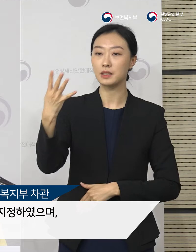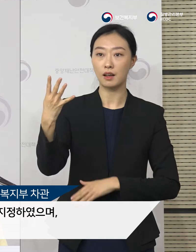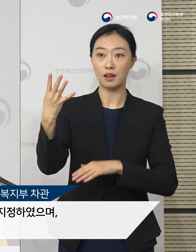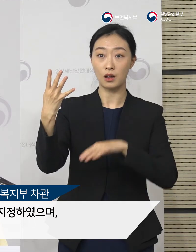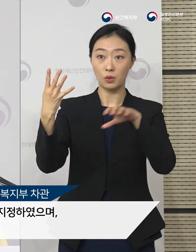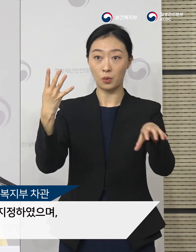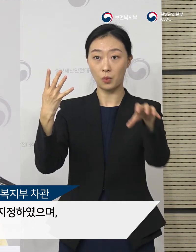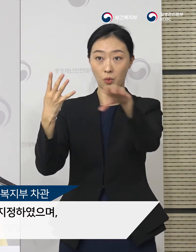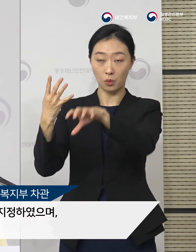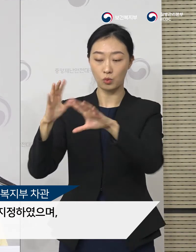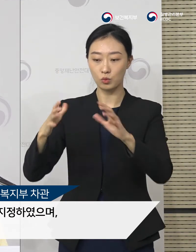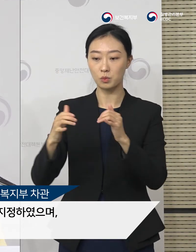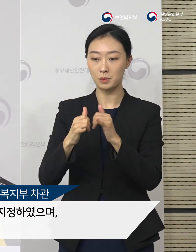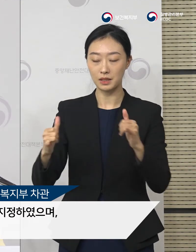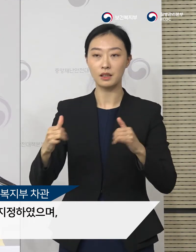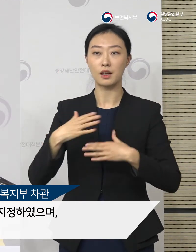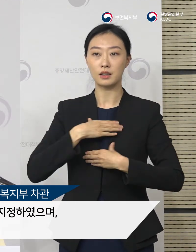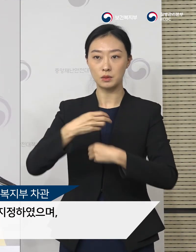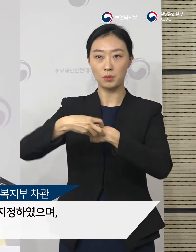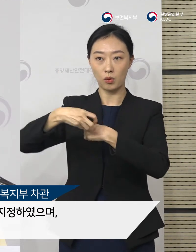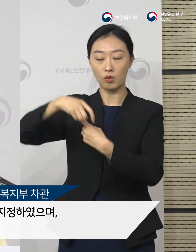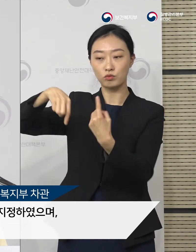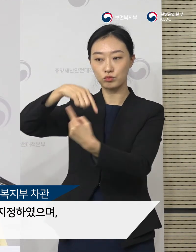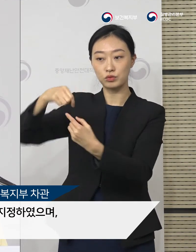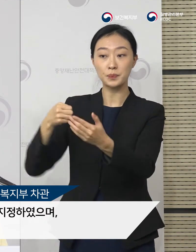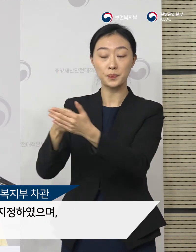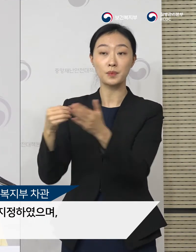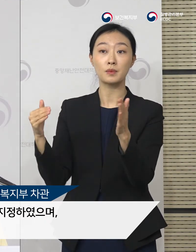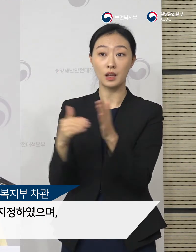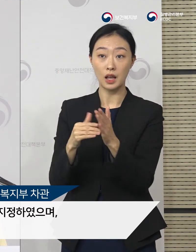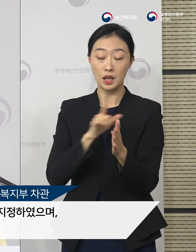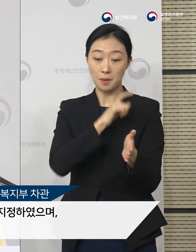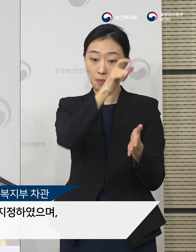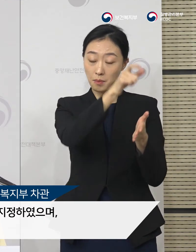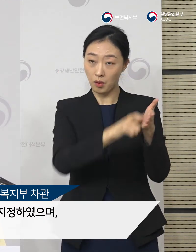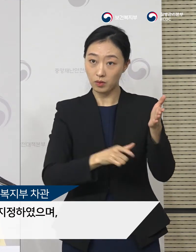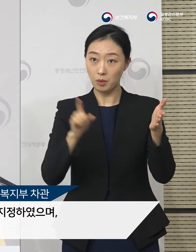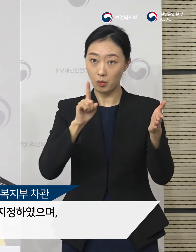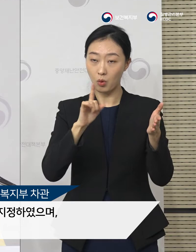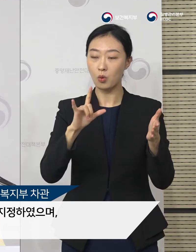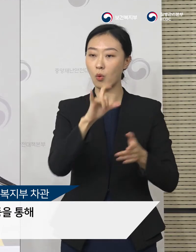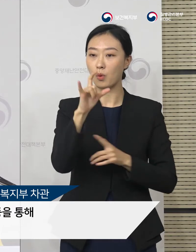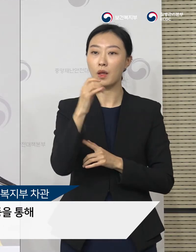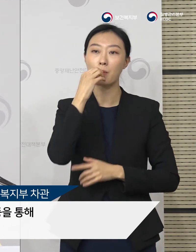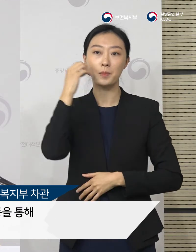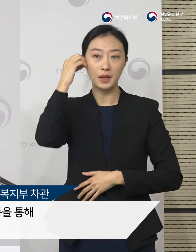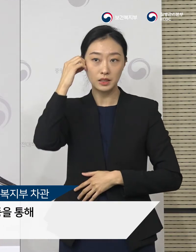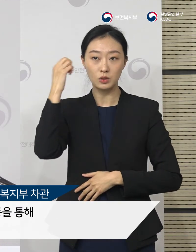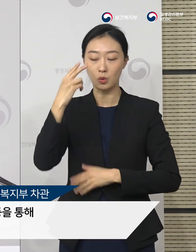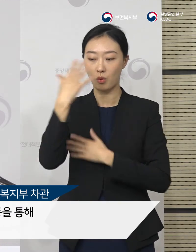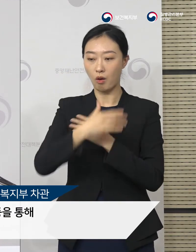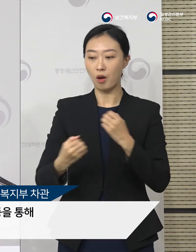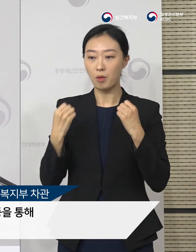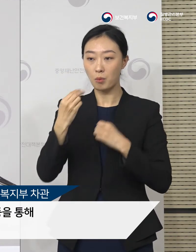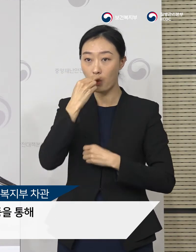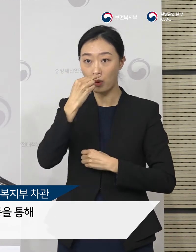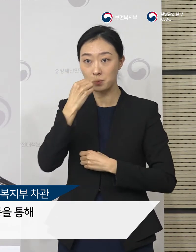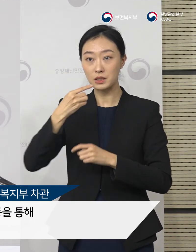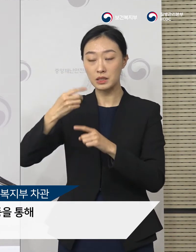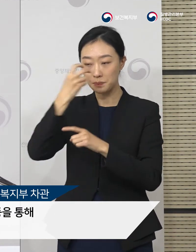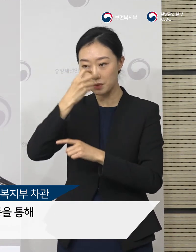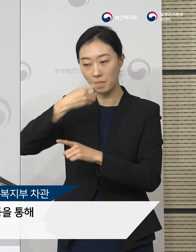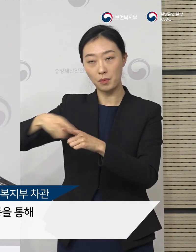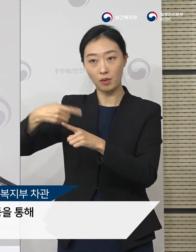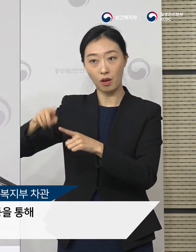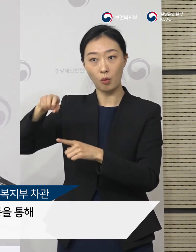174개의 국민안심병원을 지정하였으며 그 명단은 코로나19 마이크로 페이지, 건강보험 심사평가원,